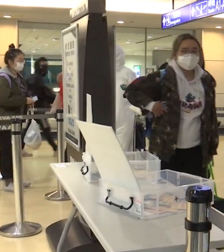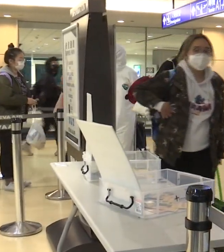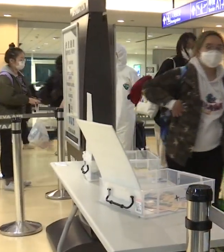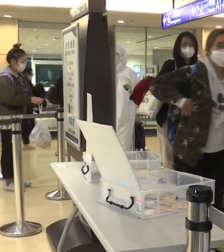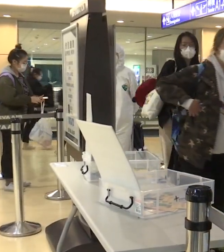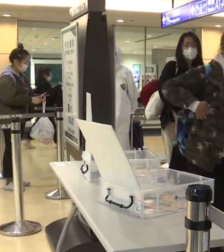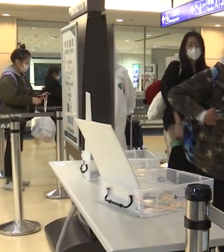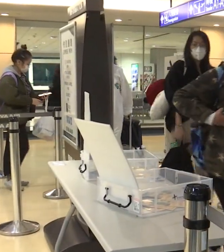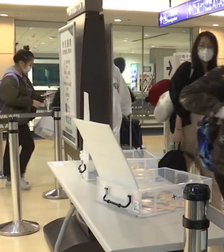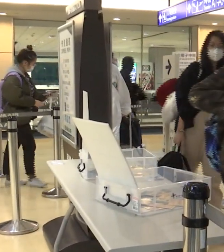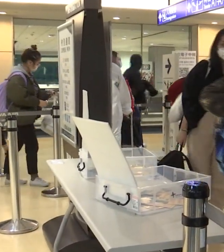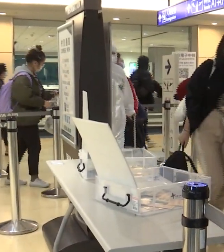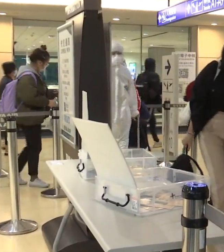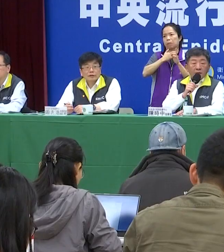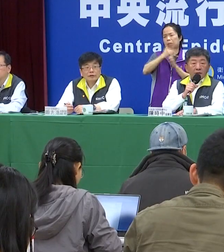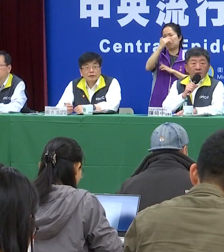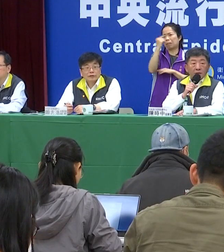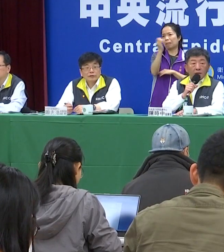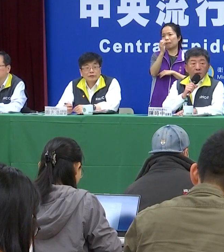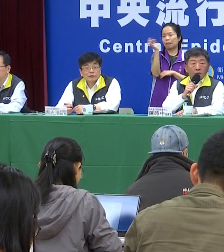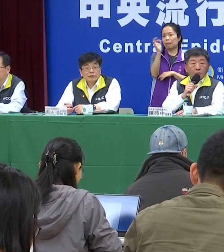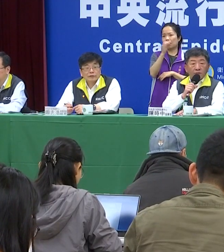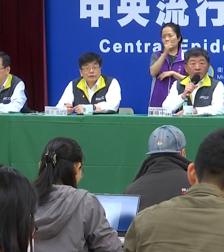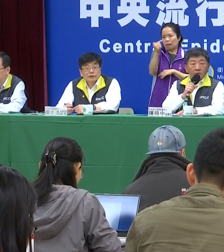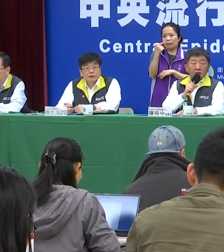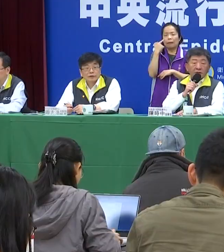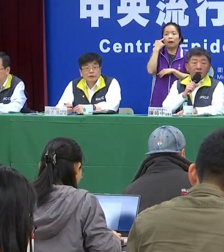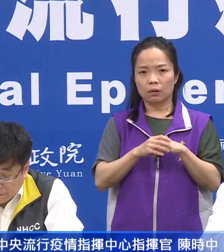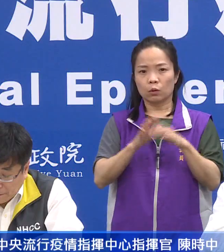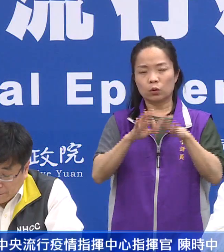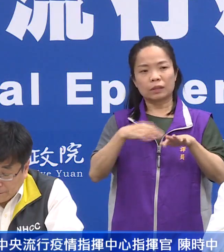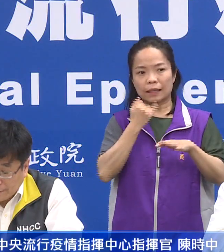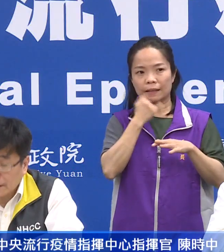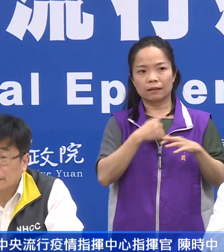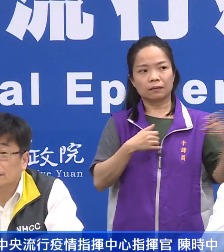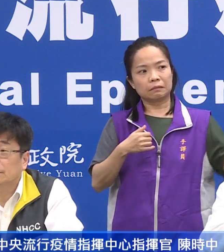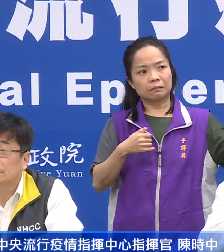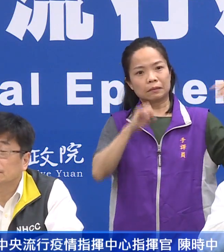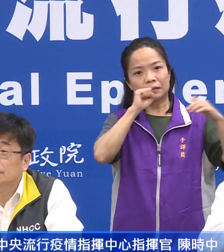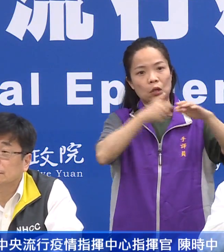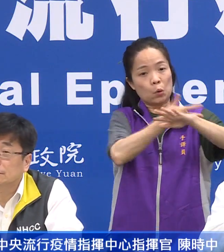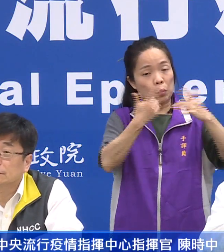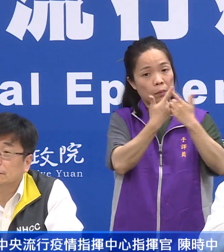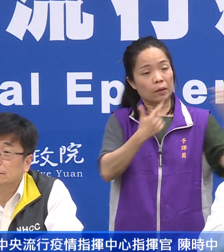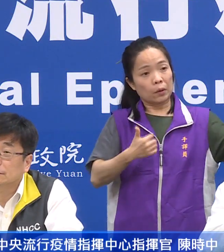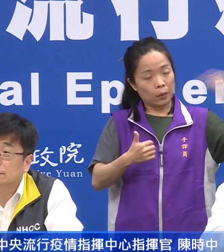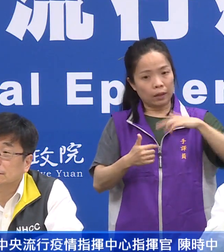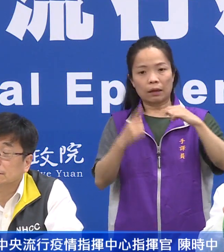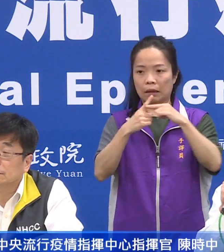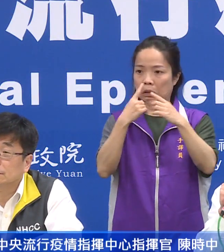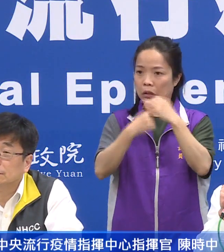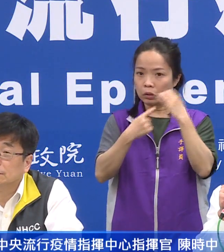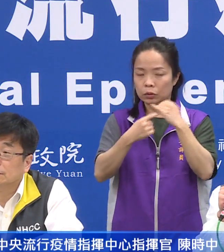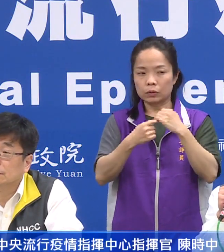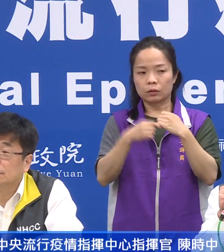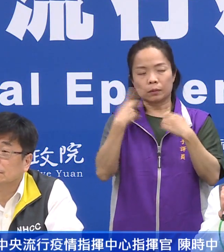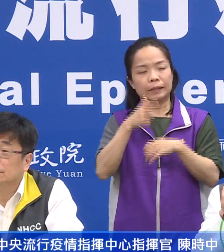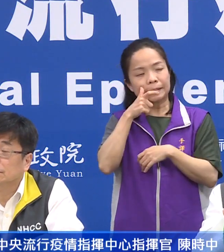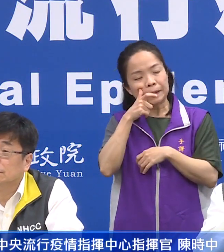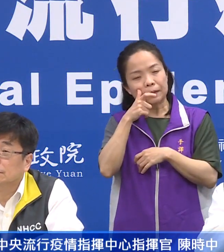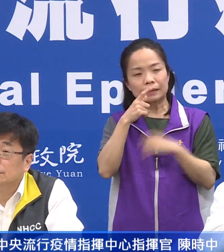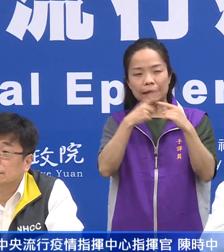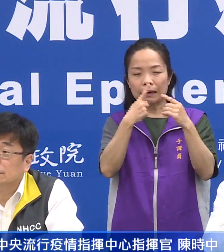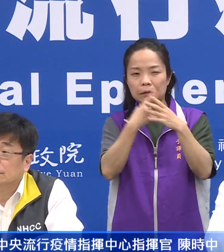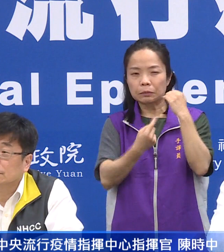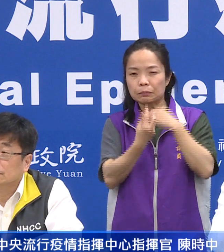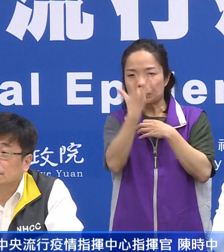人可能成为下波返台潮，指挥中心这么回应。 后来的我相信人数我们当然要观察了，没有